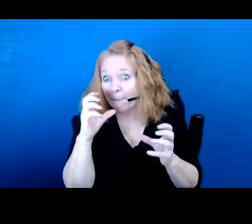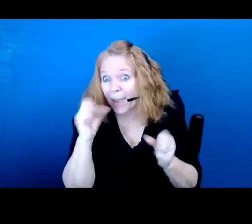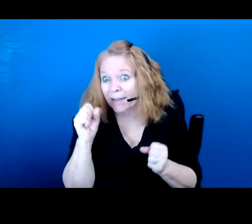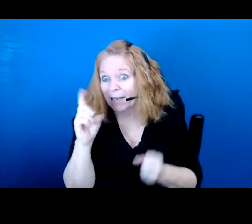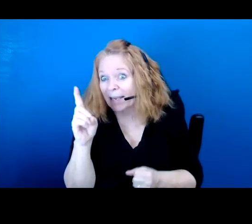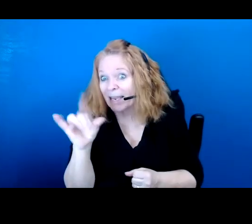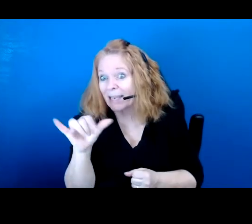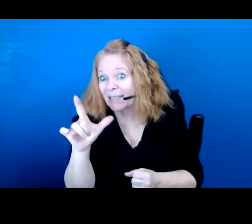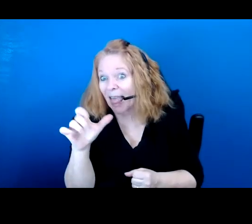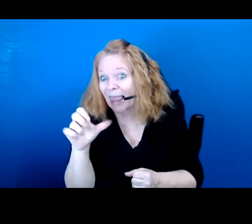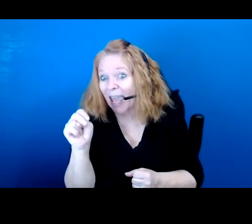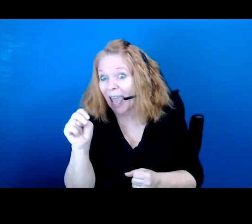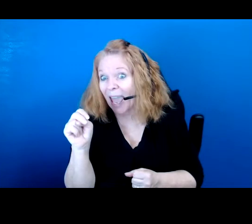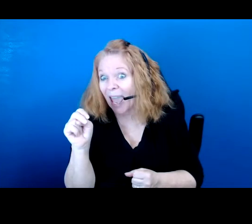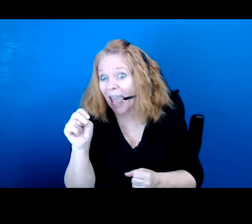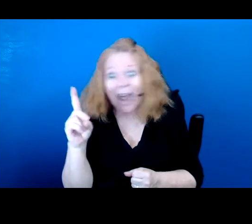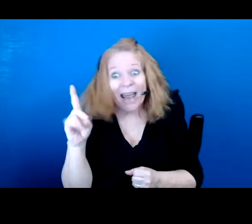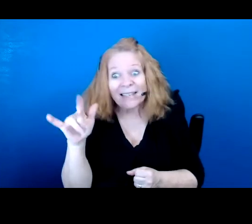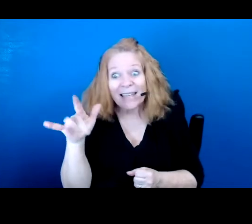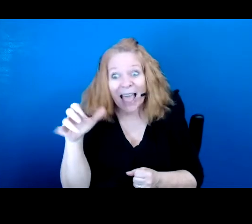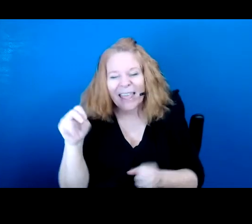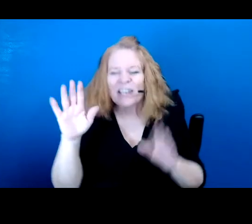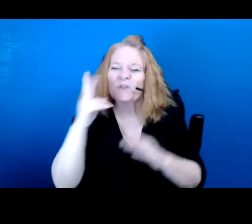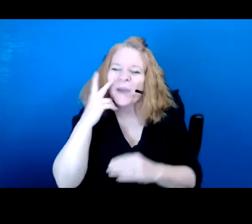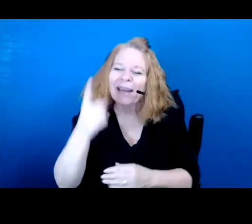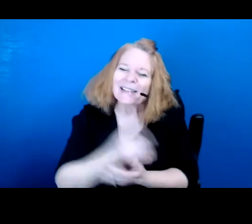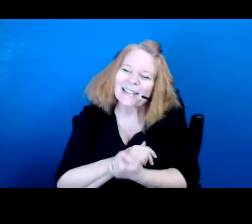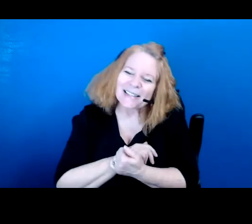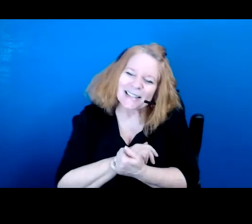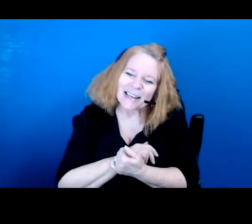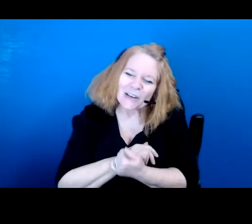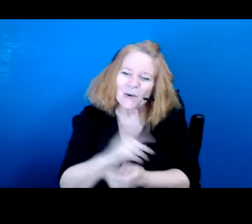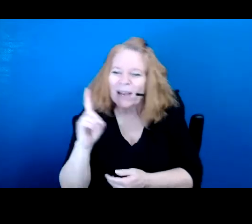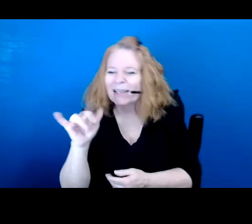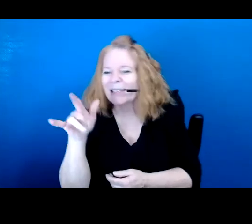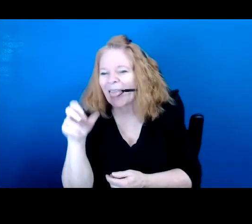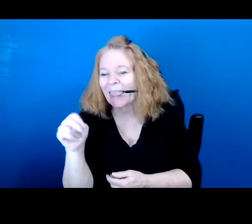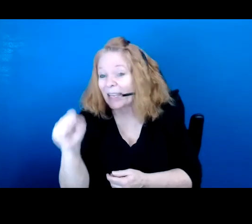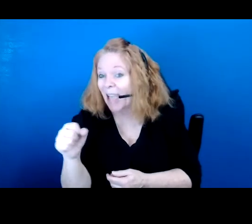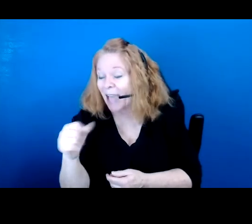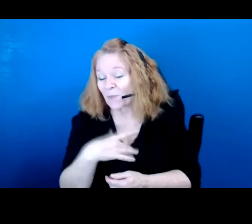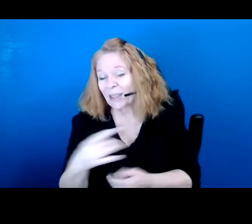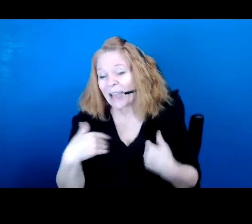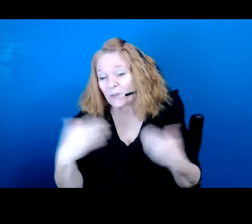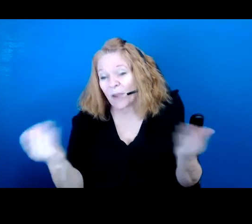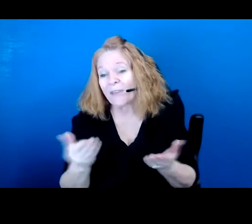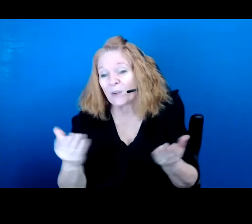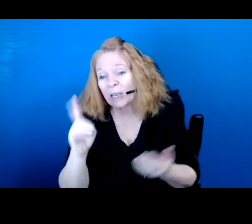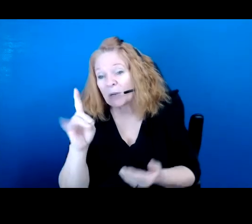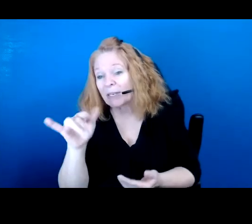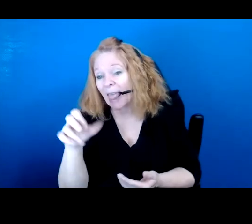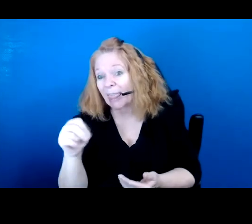y en próximo lugar tenemos a la tila qué bueno que estemos aquí porque estás con